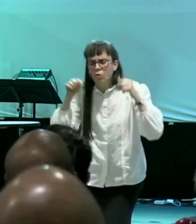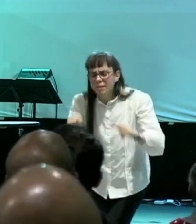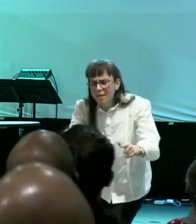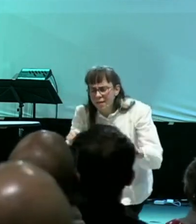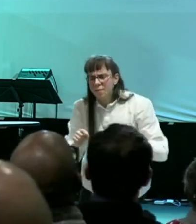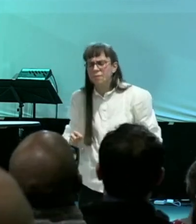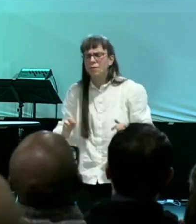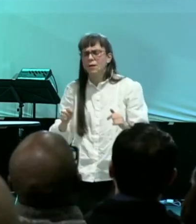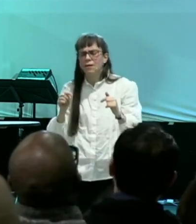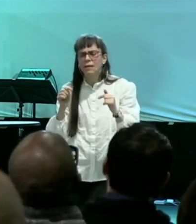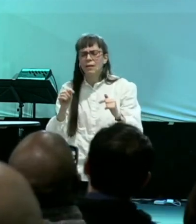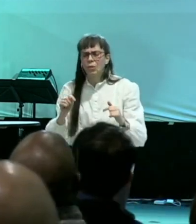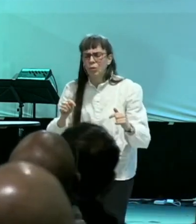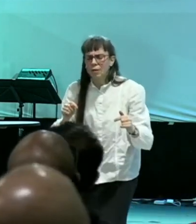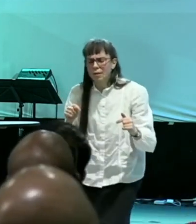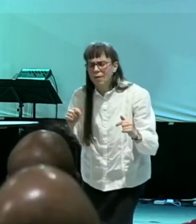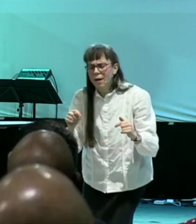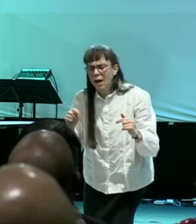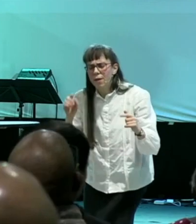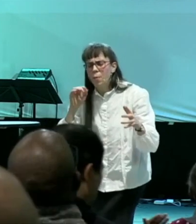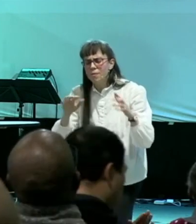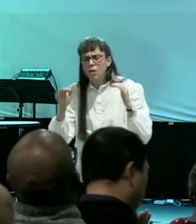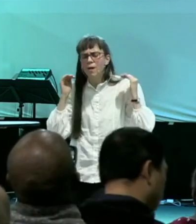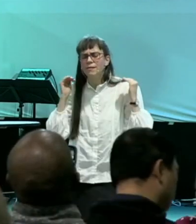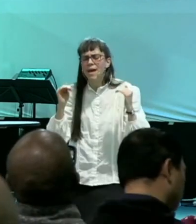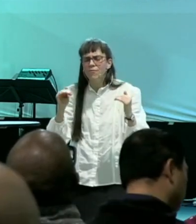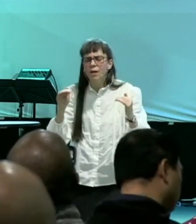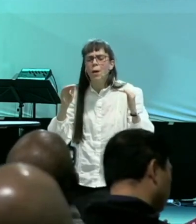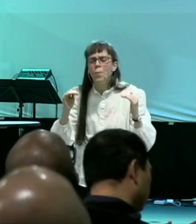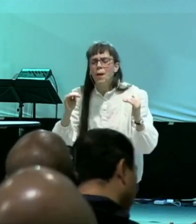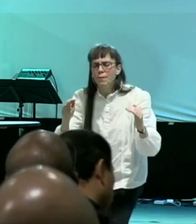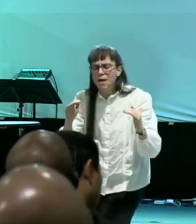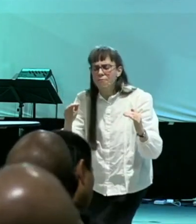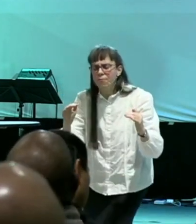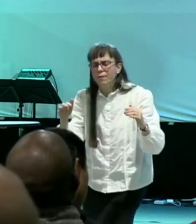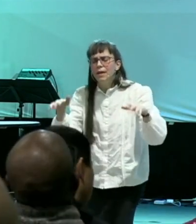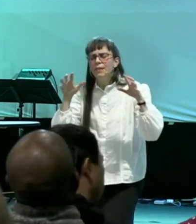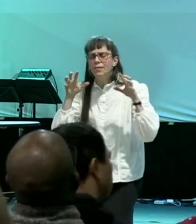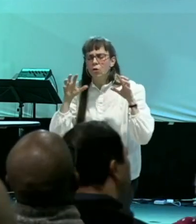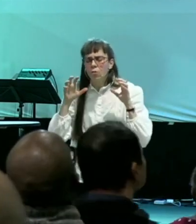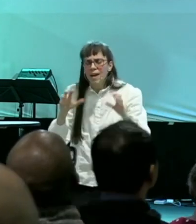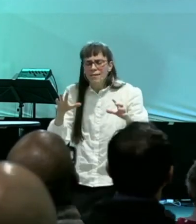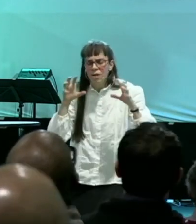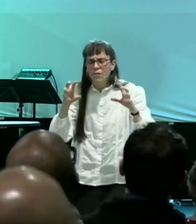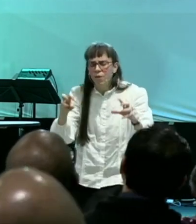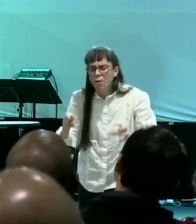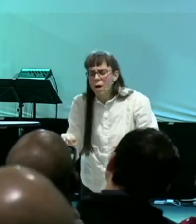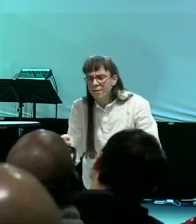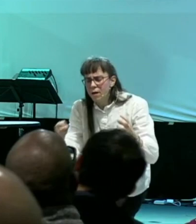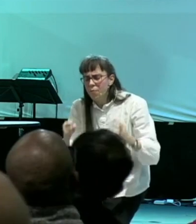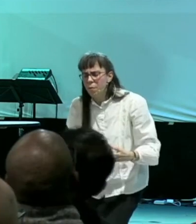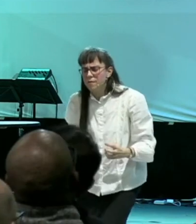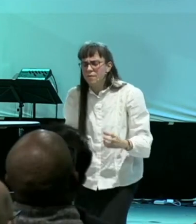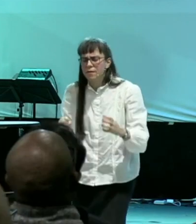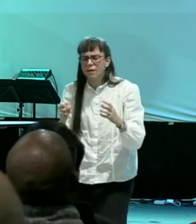It's God who decided it. La Bible dit qu'on est sauvé par la foi. And c'est un don gratuit de Dieu et ça ne vient pas de nos œuvres. It's a grace, it's a gift from God,